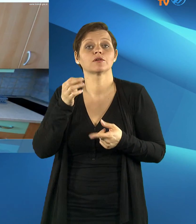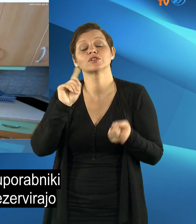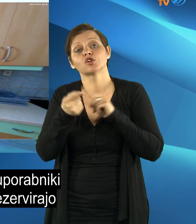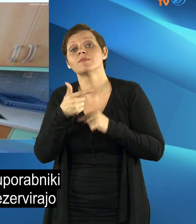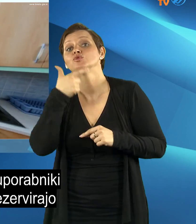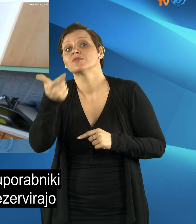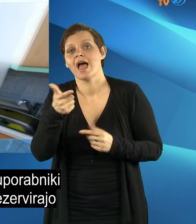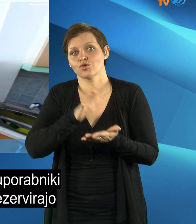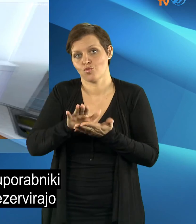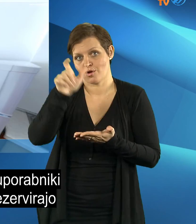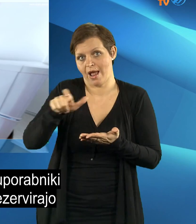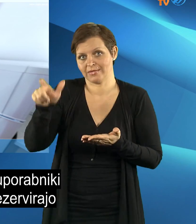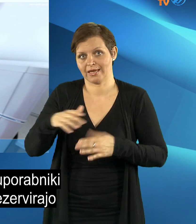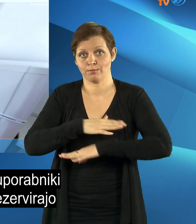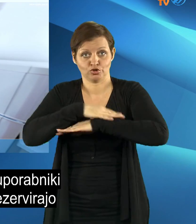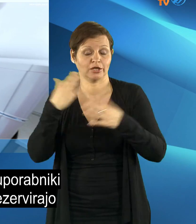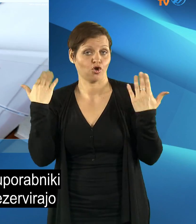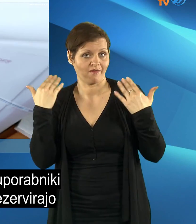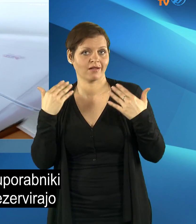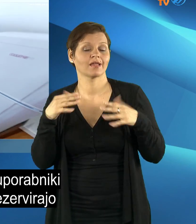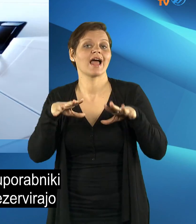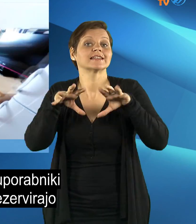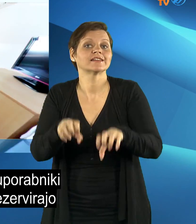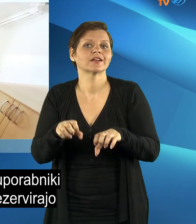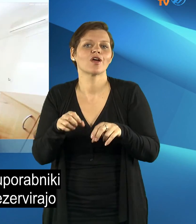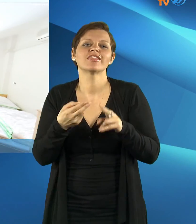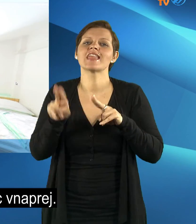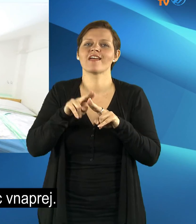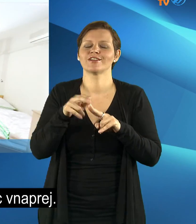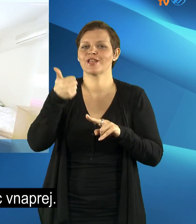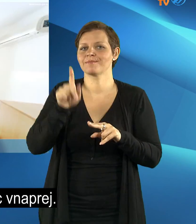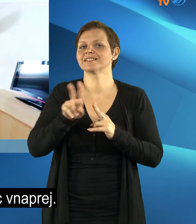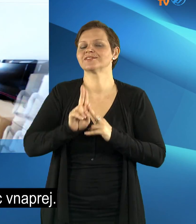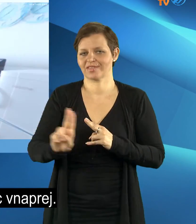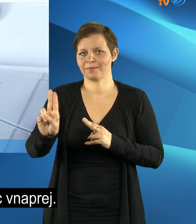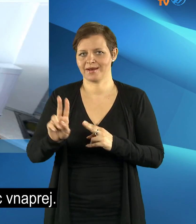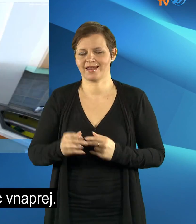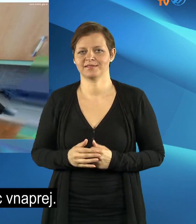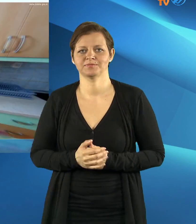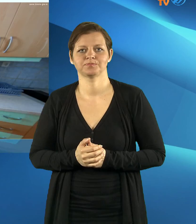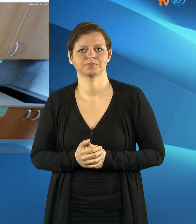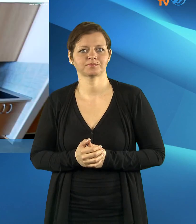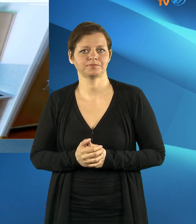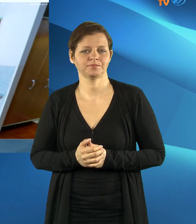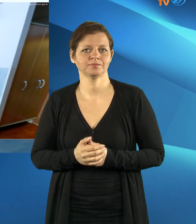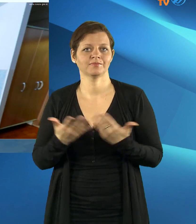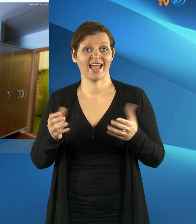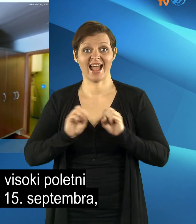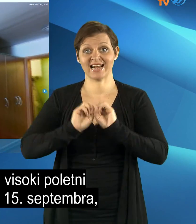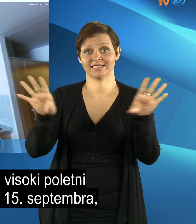oziroma zunanji uporabniki počitnikovanje rezervirajo največ en mesec vnaprej. Razpis